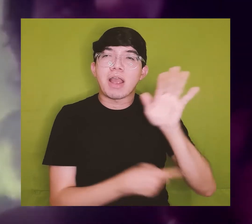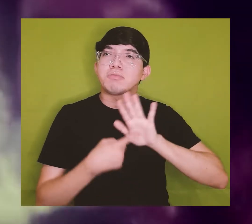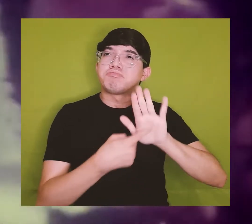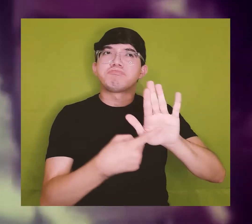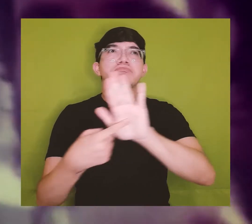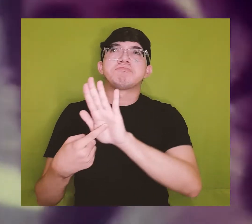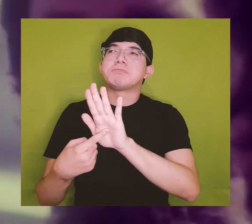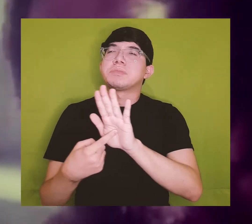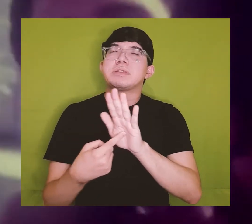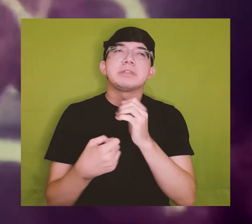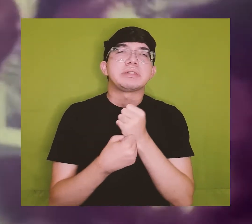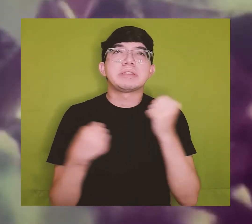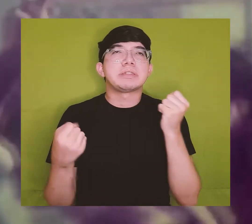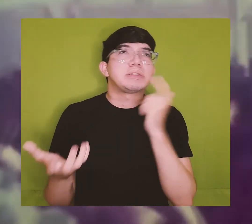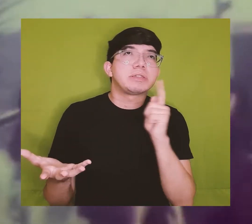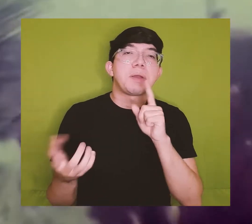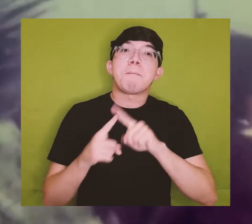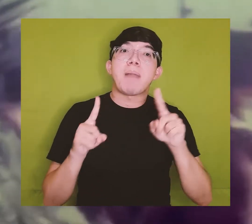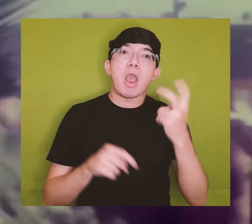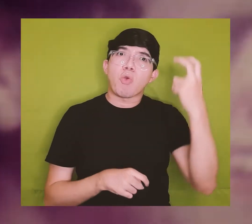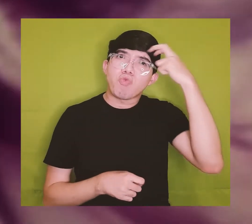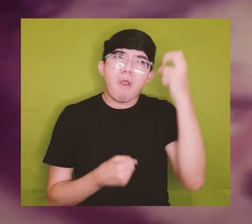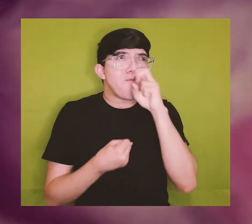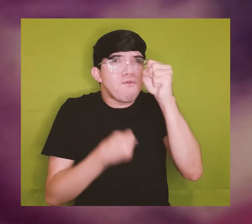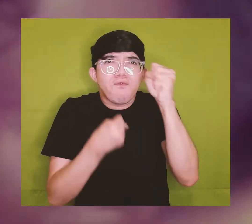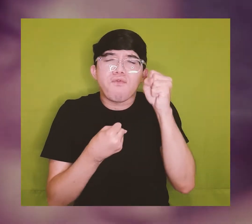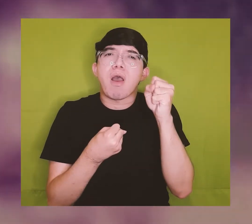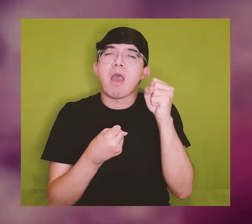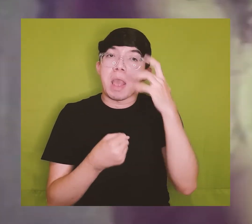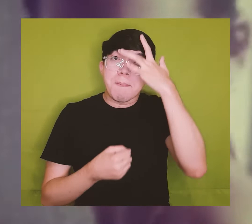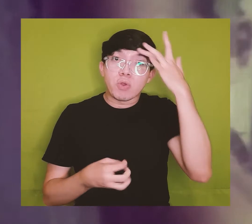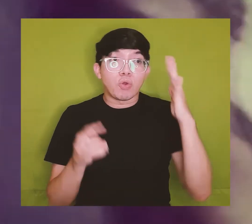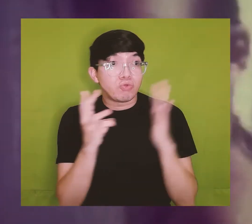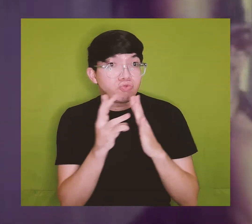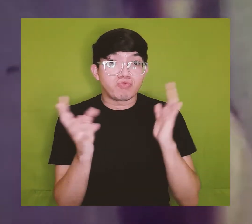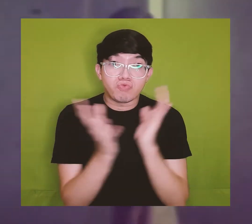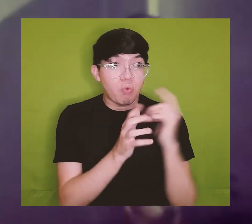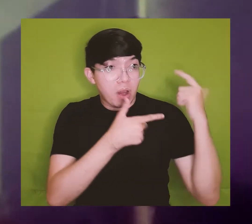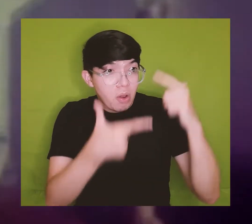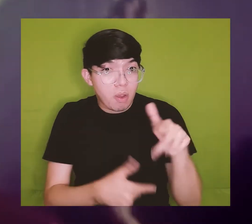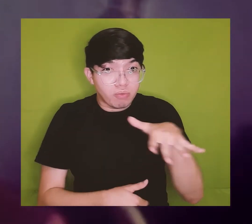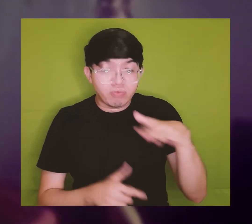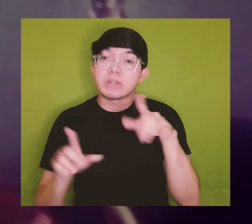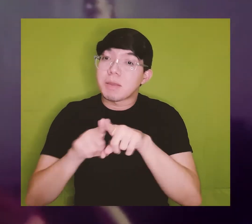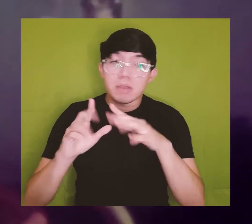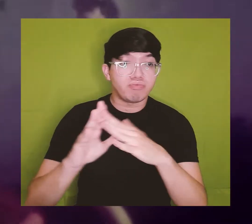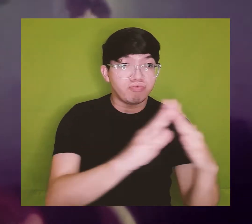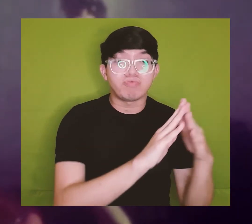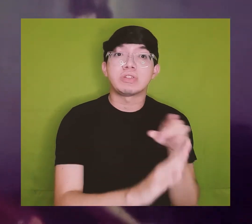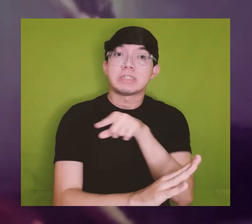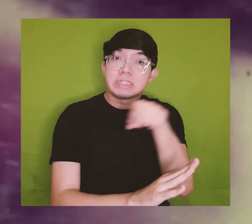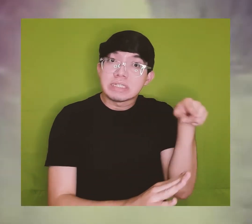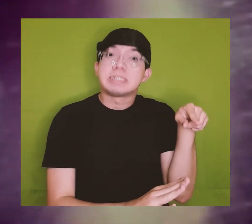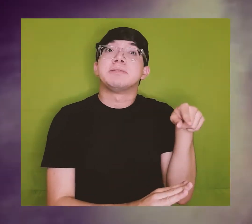é muito pulsante de cultura, né? Tanto os povos originários como a periferia em si, né? A gente vê que